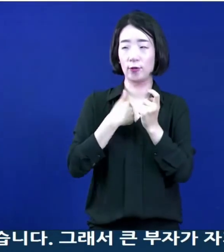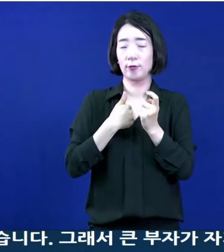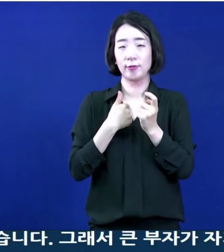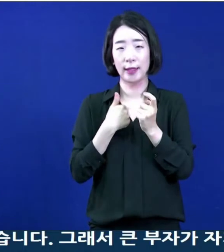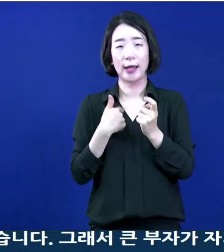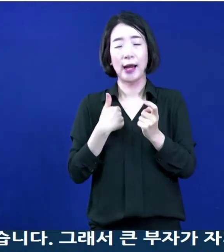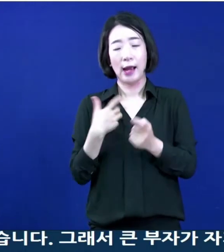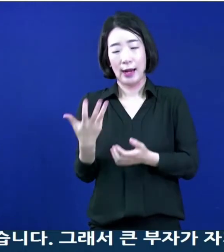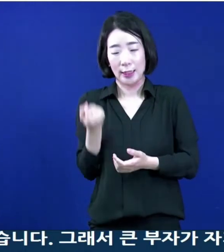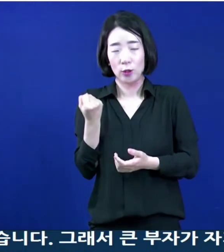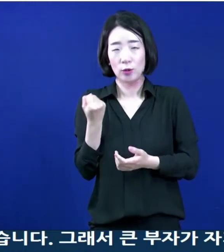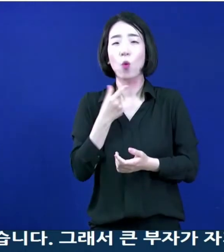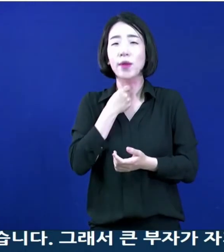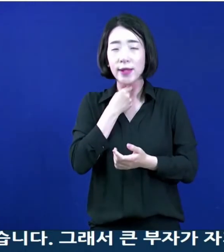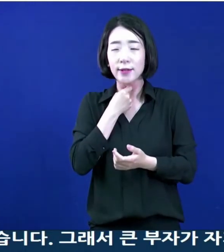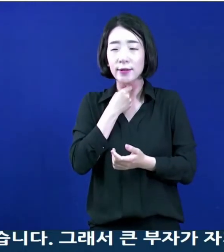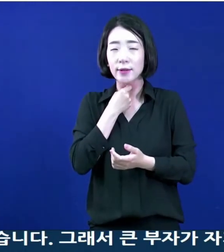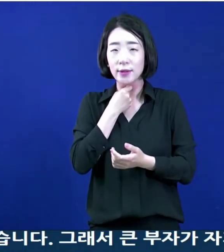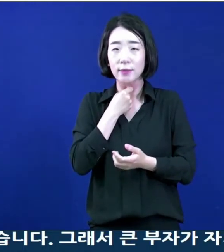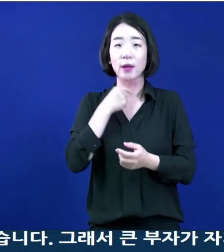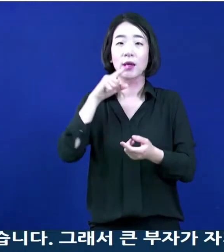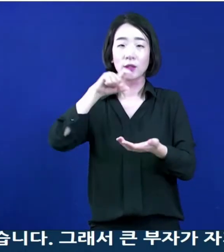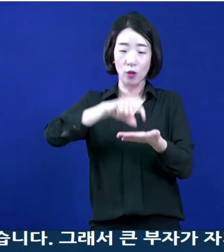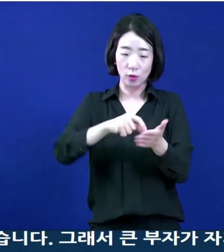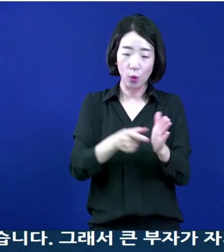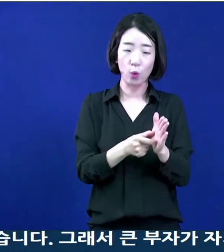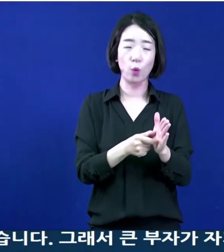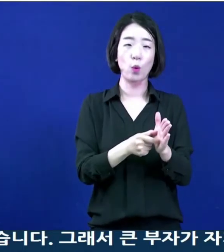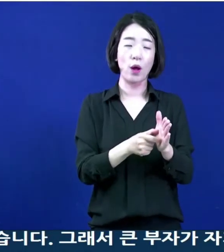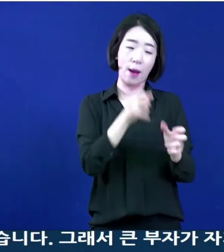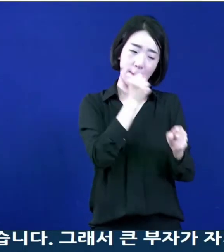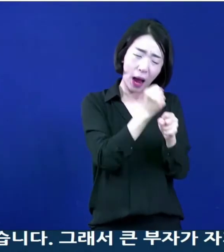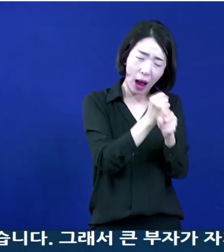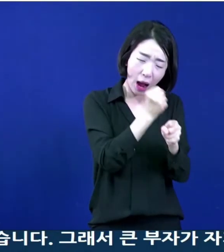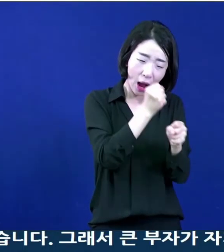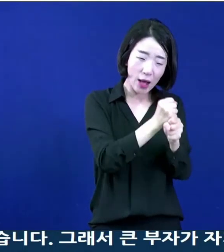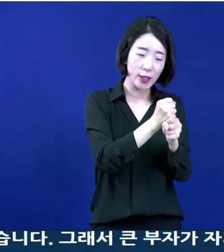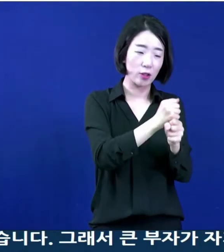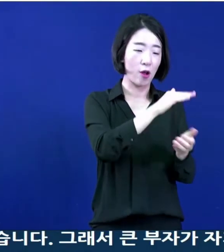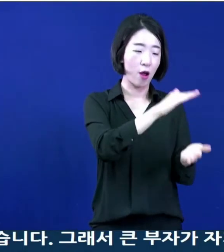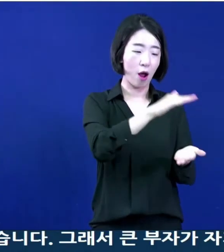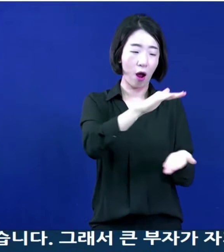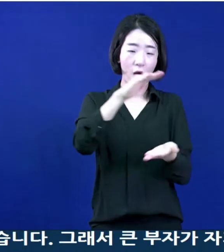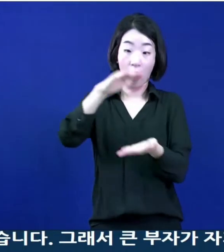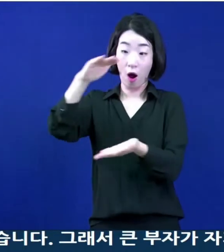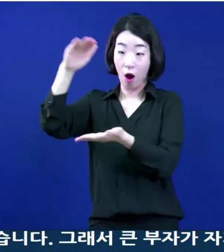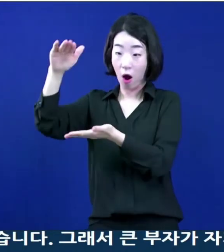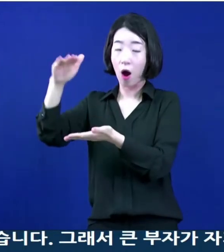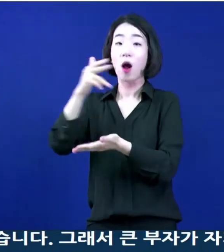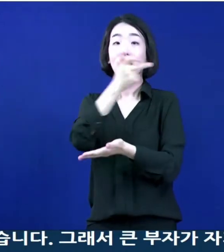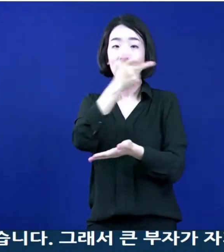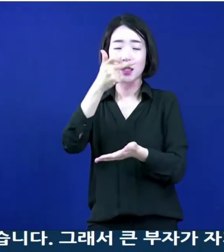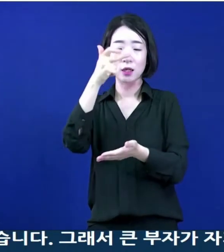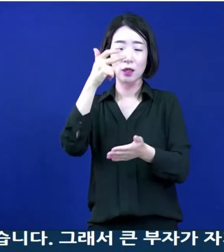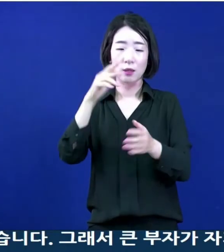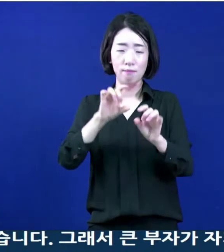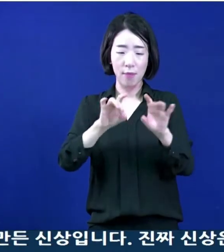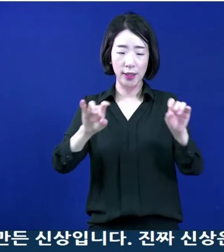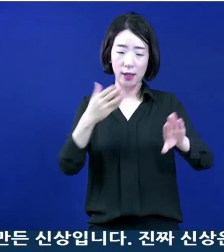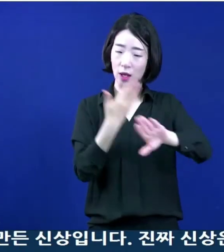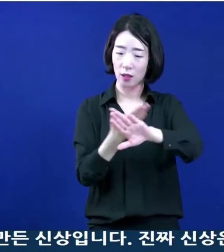맞게끔 줄여서 저 신상을 만들어서 경배했던 그런 거죠. 저게 이제 그 에베소 부근에 있는